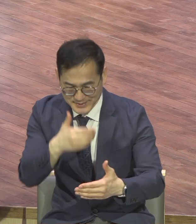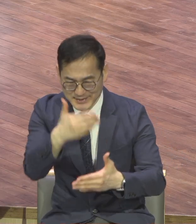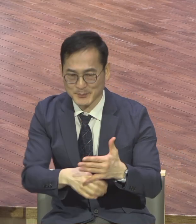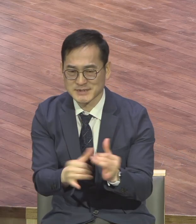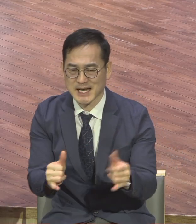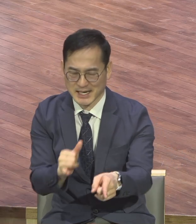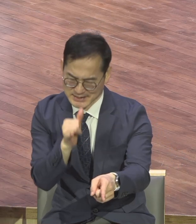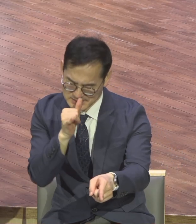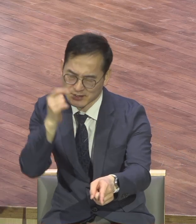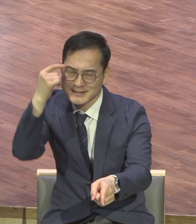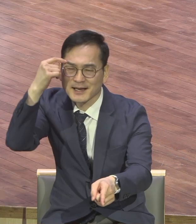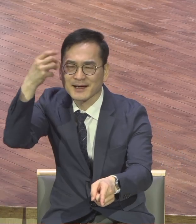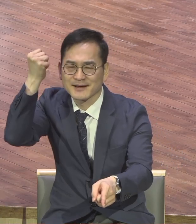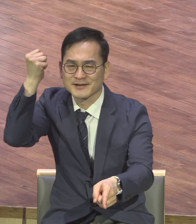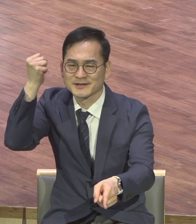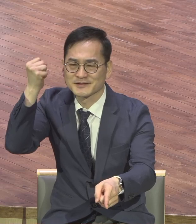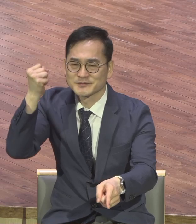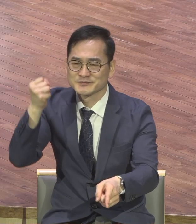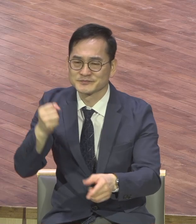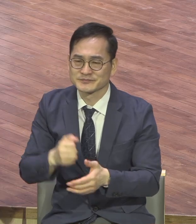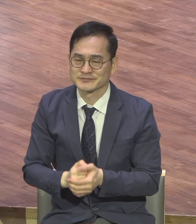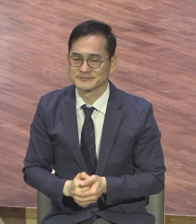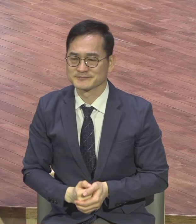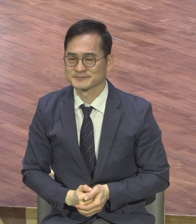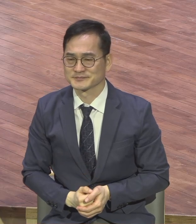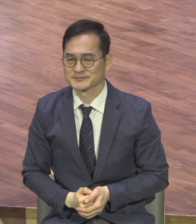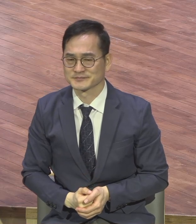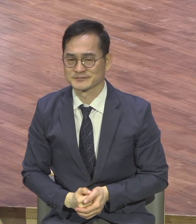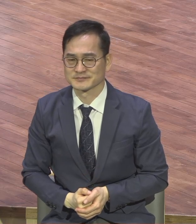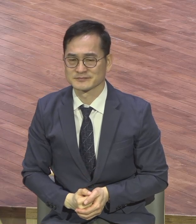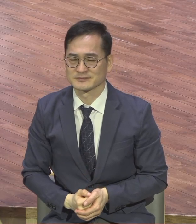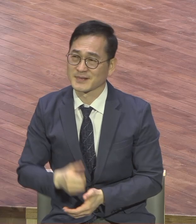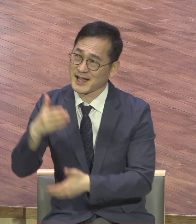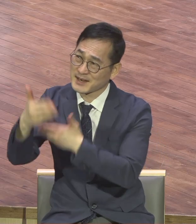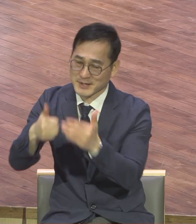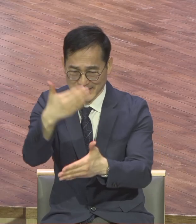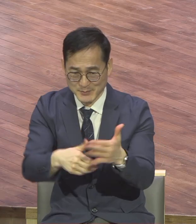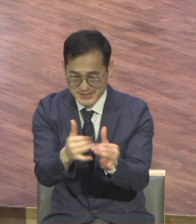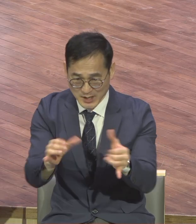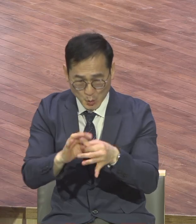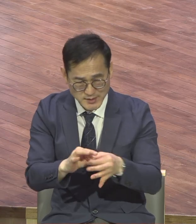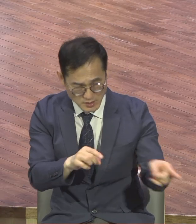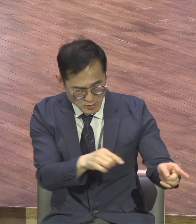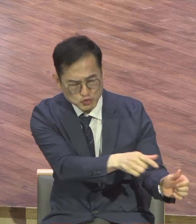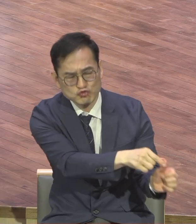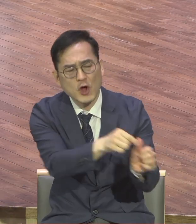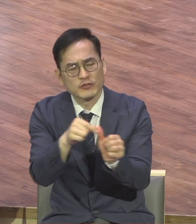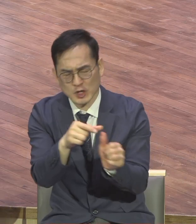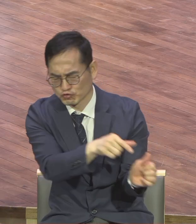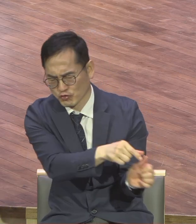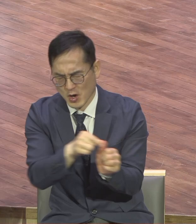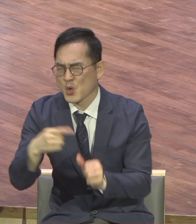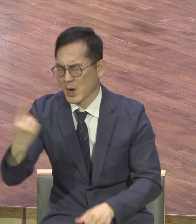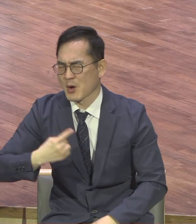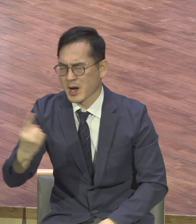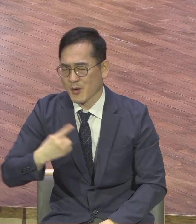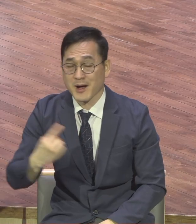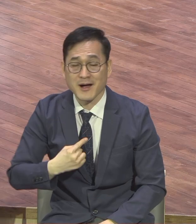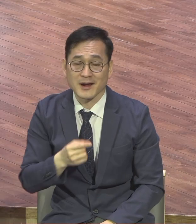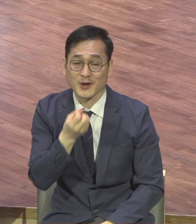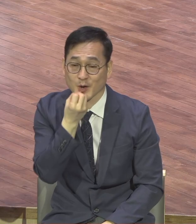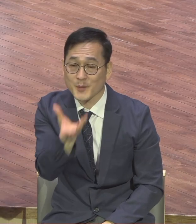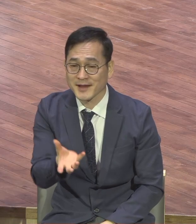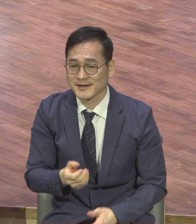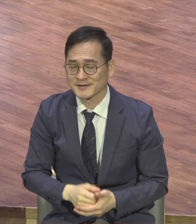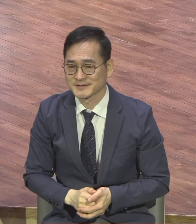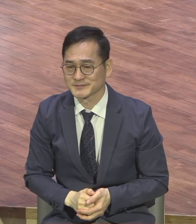은혜로 남은 자를 통해서 하나님의 구원 역사를 이루어가고 계신다 그 말이에요. 그리고 이어지는 말씀을 통해서 이런